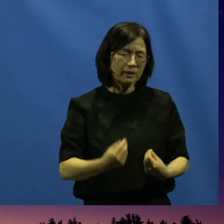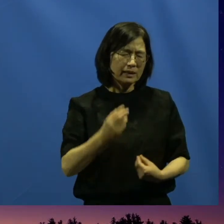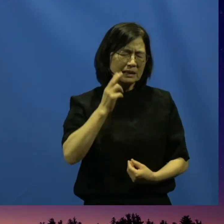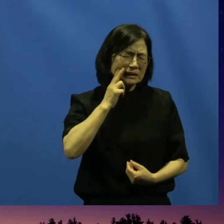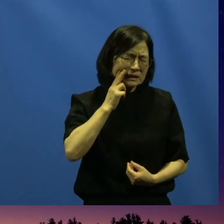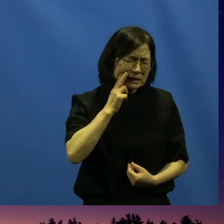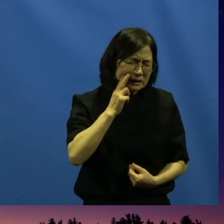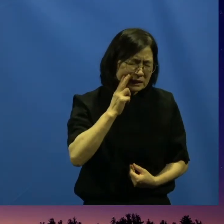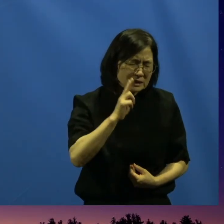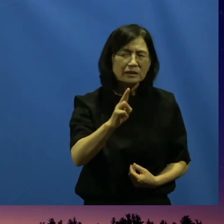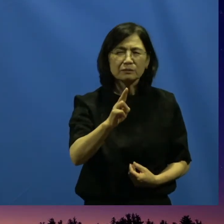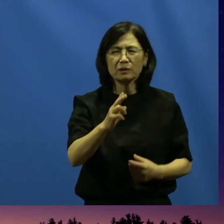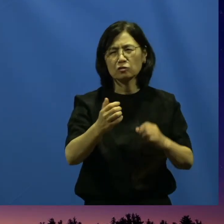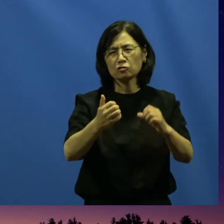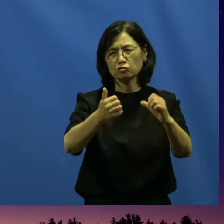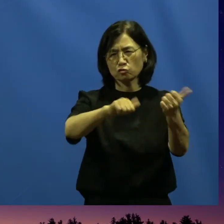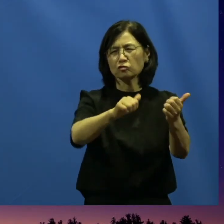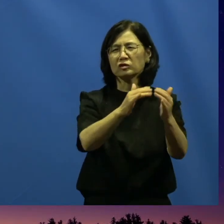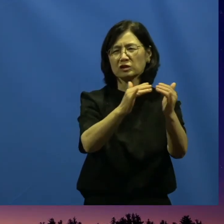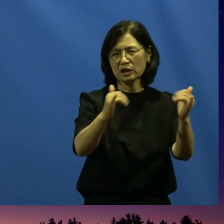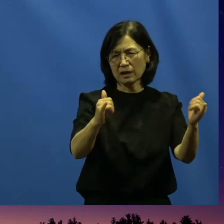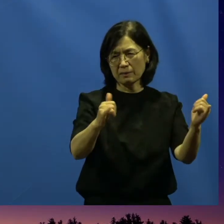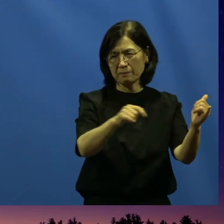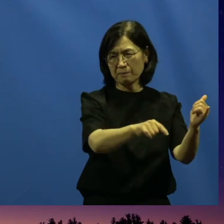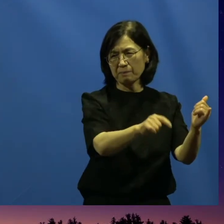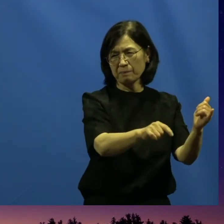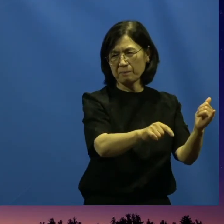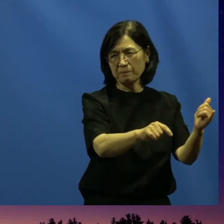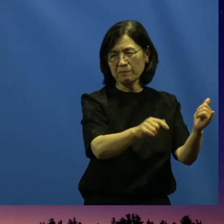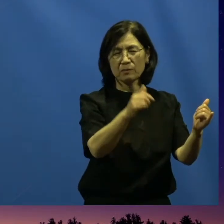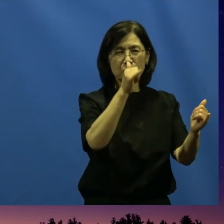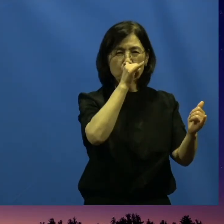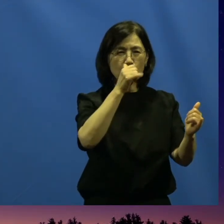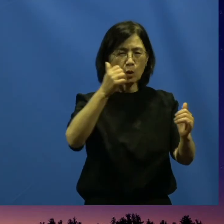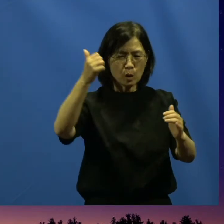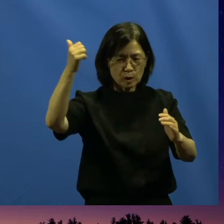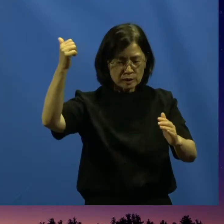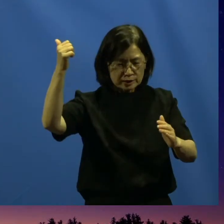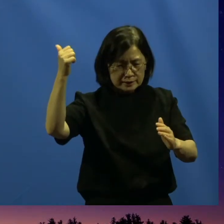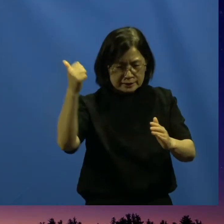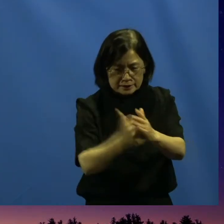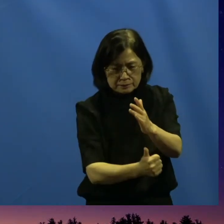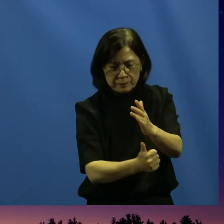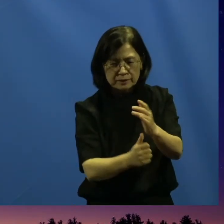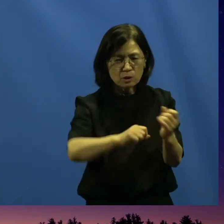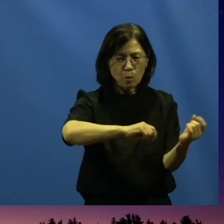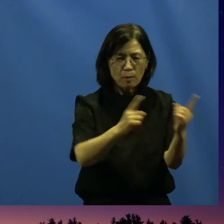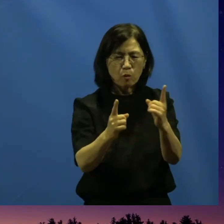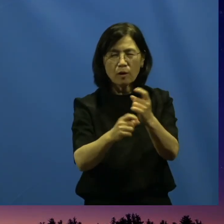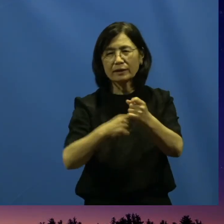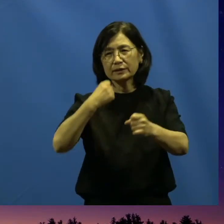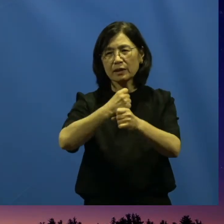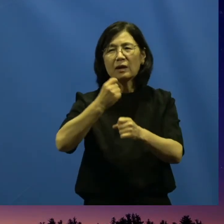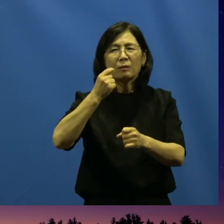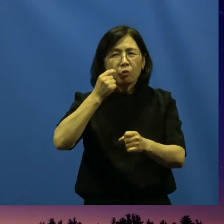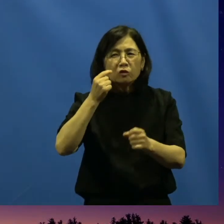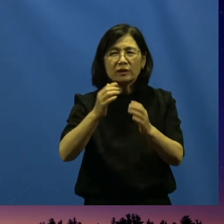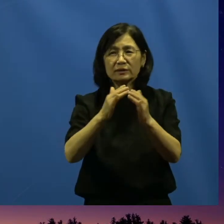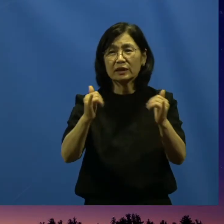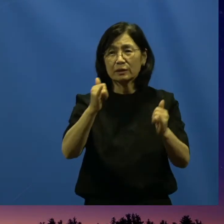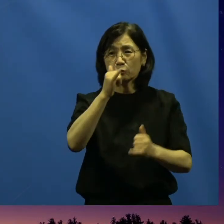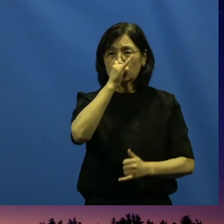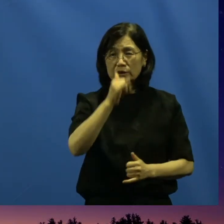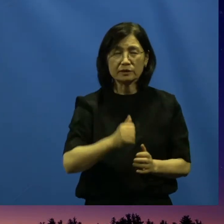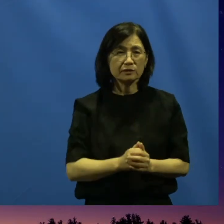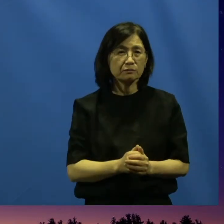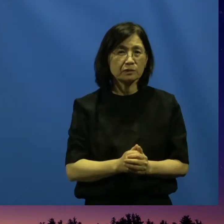인생을 마치고 그리고 그 실패의 늪에서 일어나지 못하는 것들을 보게 됩니다. 오늘 우리는